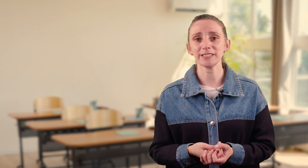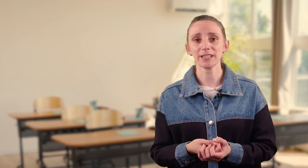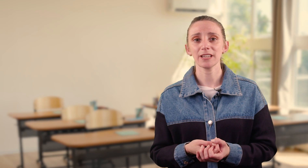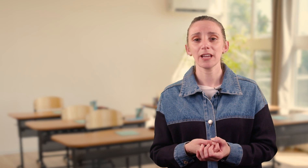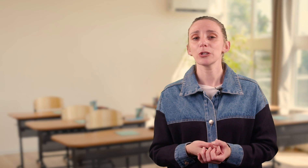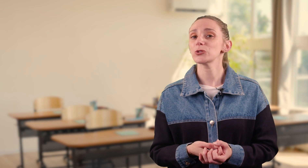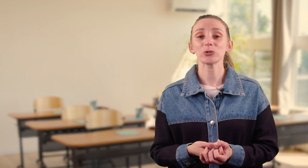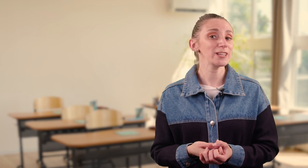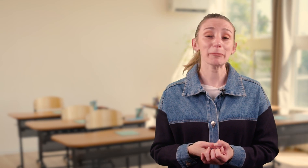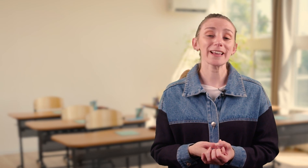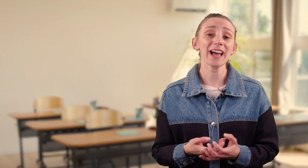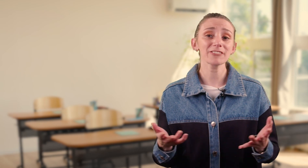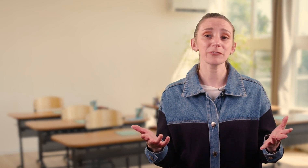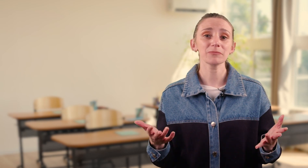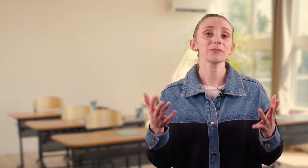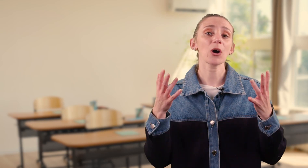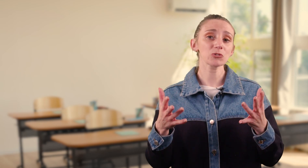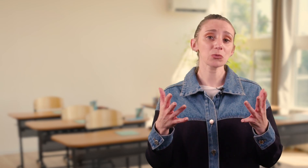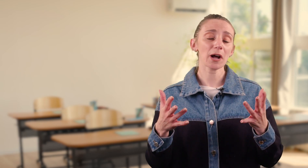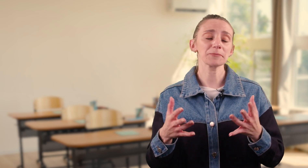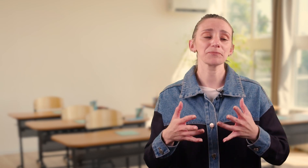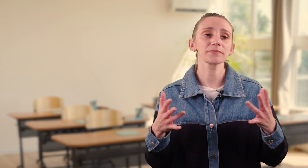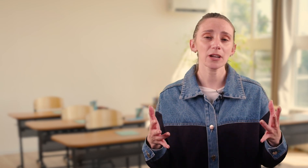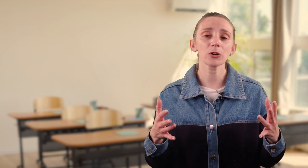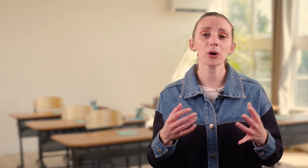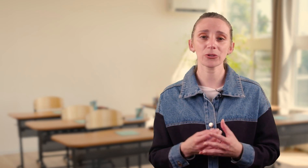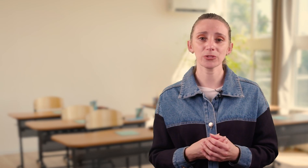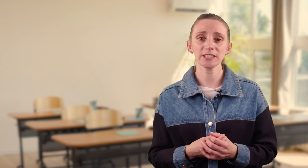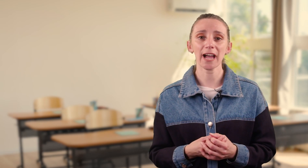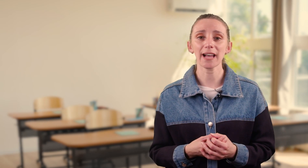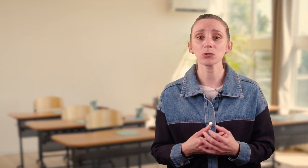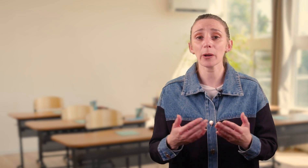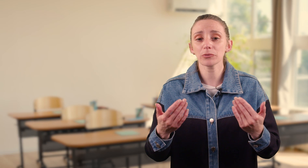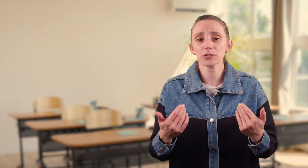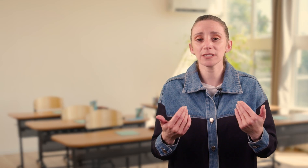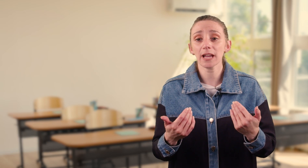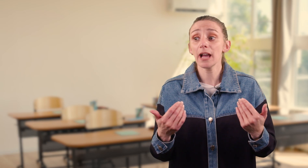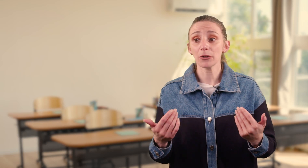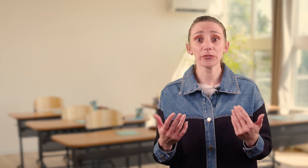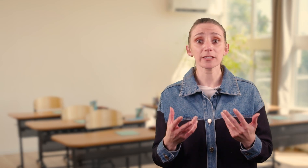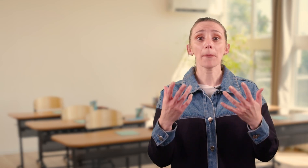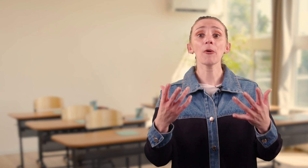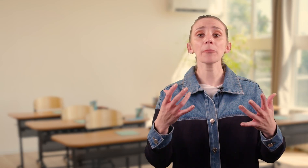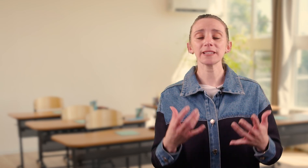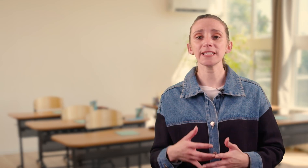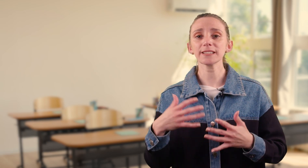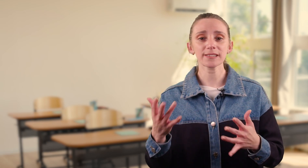métier. Ce n'est pas grave en soi. Comment revenir à soi pour dire, au fait, mon métier,